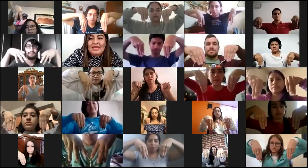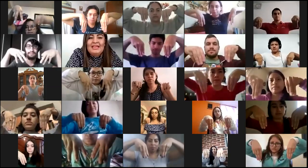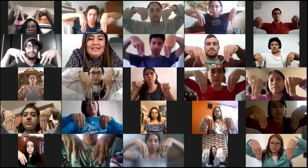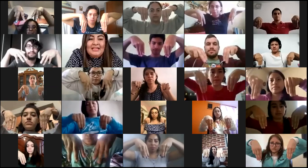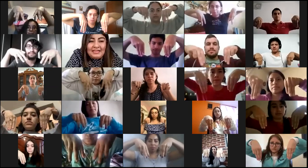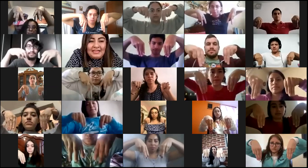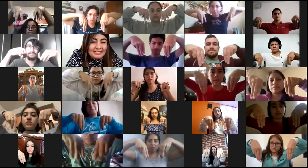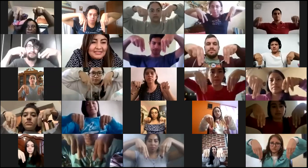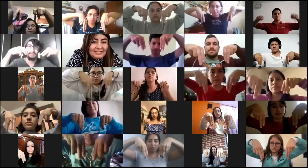N.